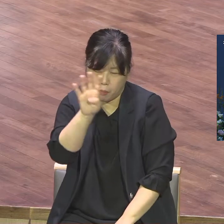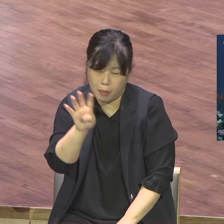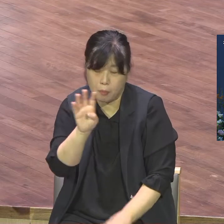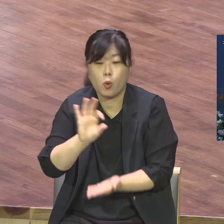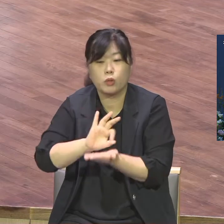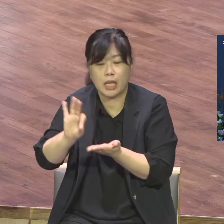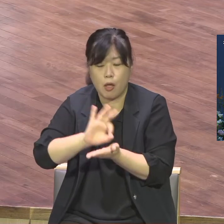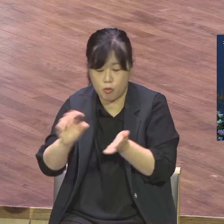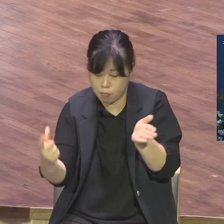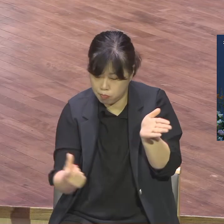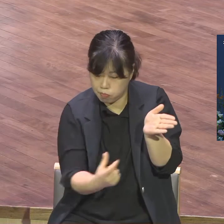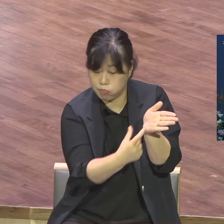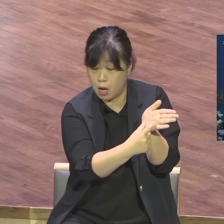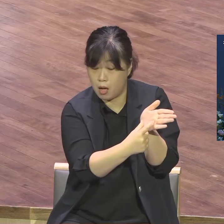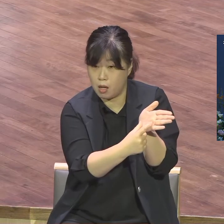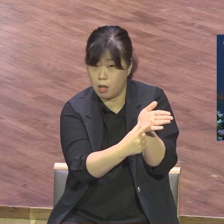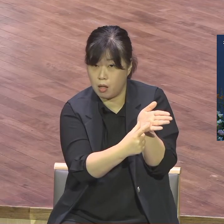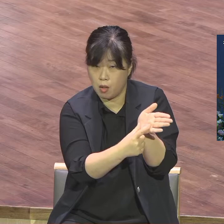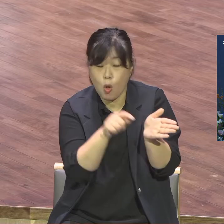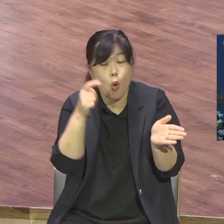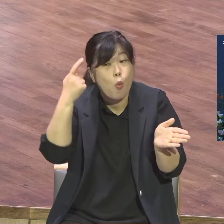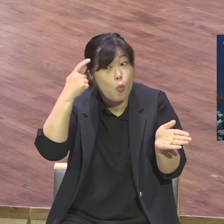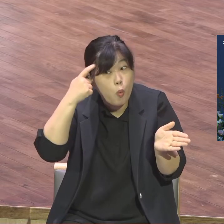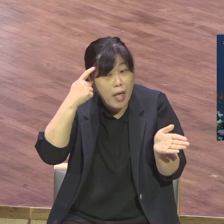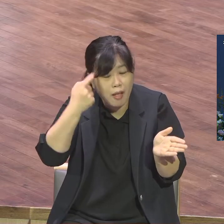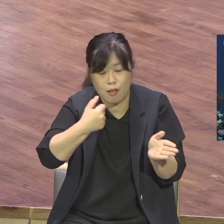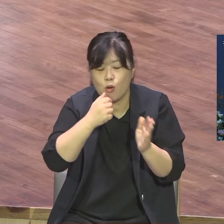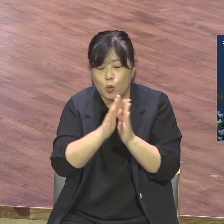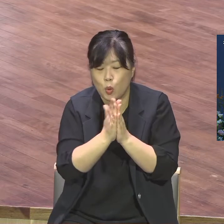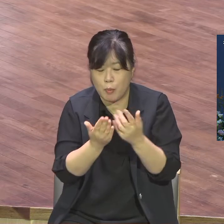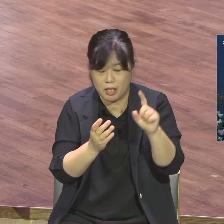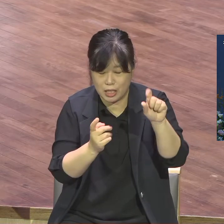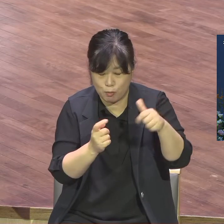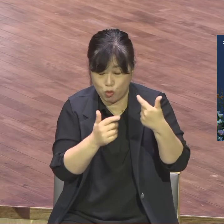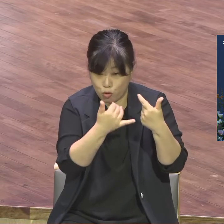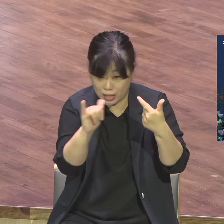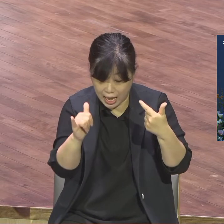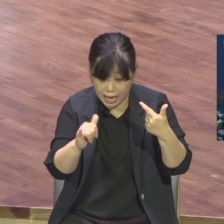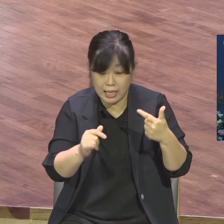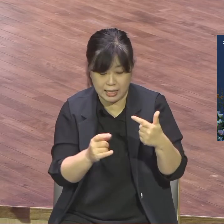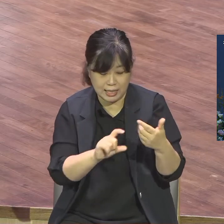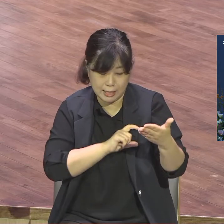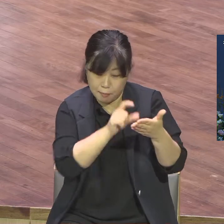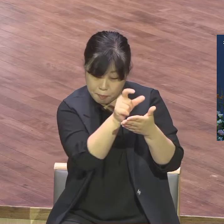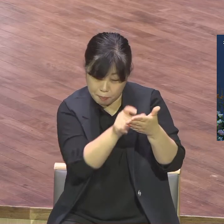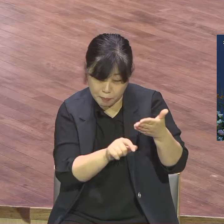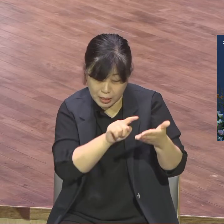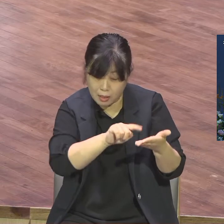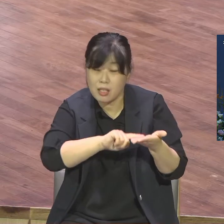그만큼 바울에게는 이들이 소중한 사람들이었고 이들을 생각할 때마다